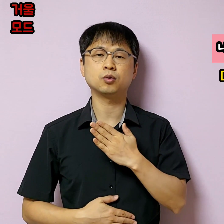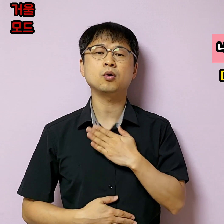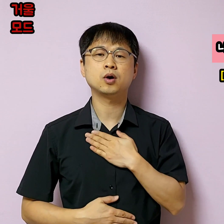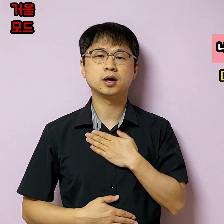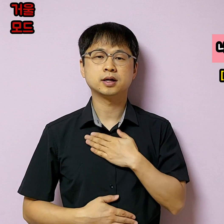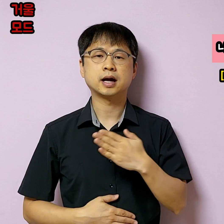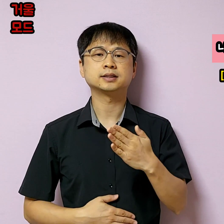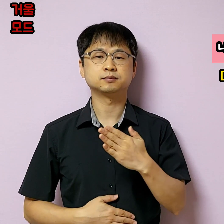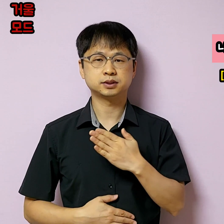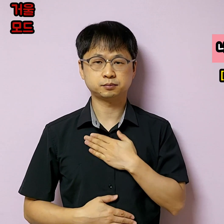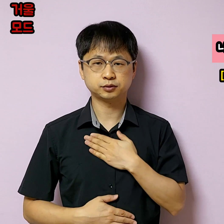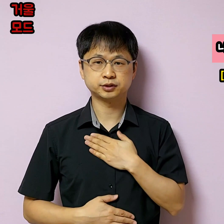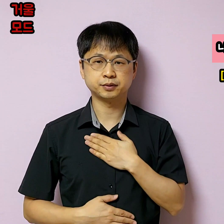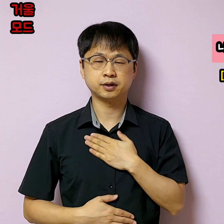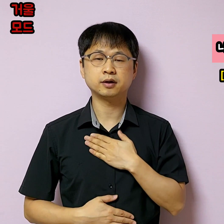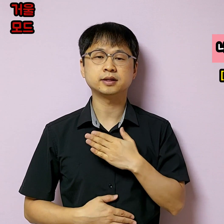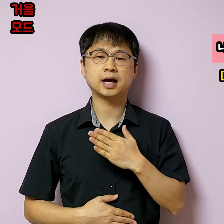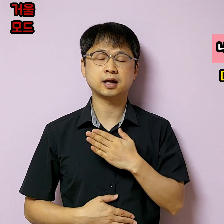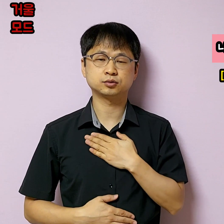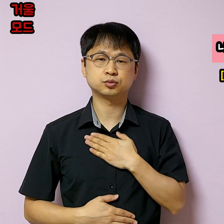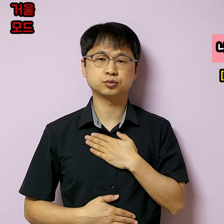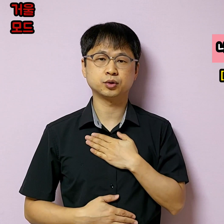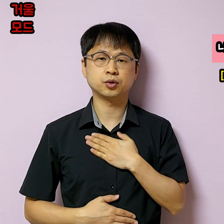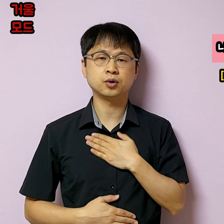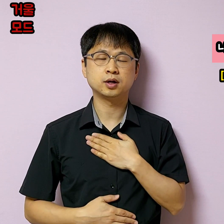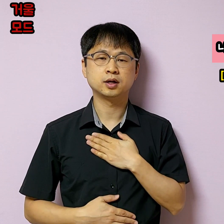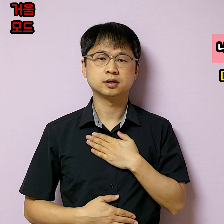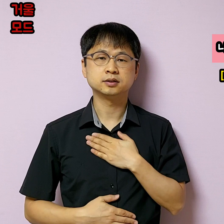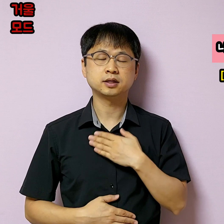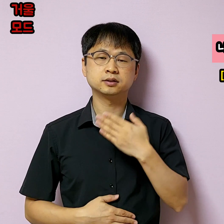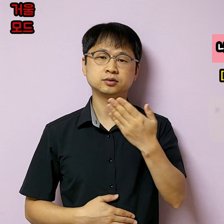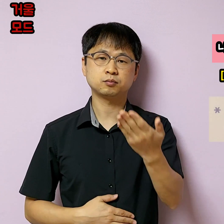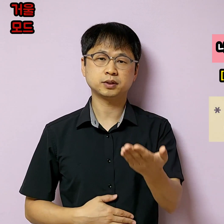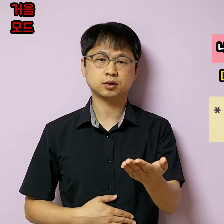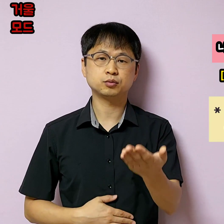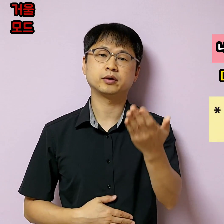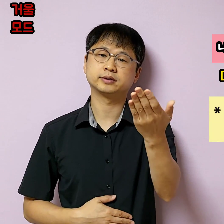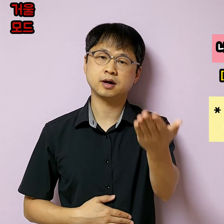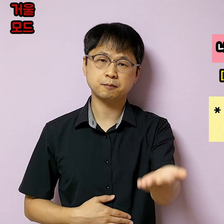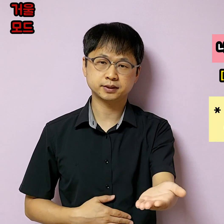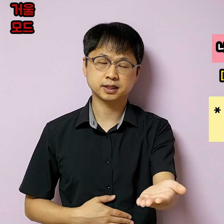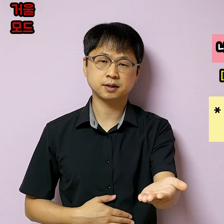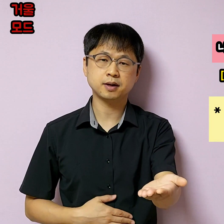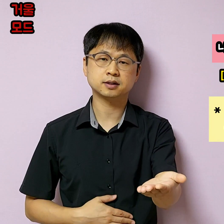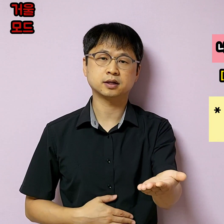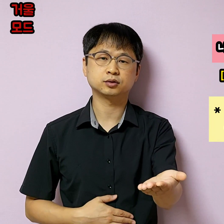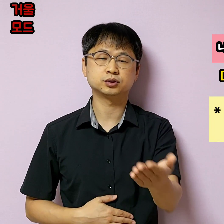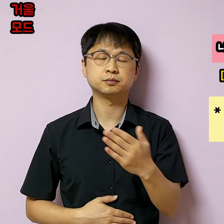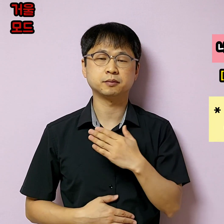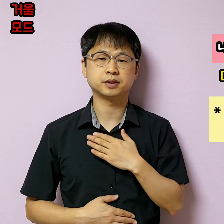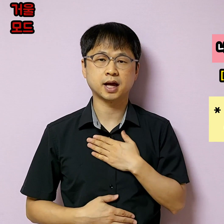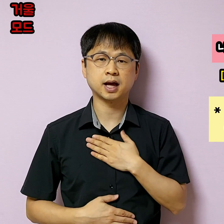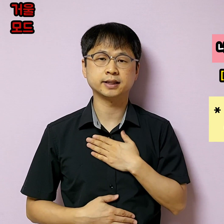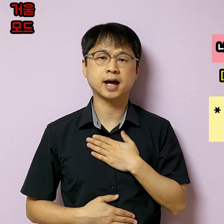손바닥으로 가슴을 짚어주시면 나라는 수어고요. 그대는 손바닥을 위로 해서 앞의 상대방을 가르쳐 주시면 됩니다.